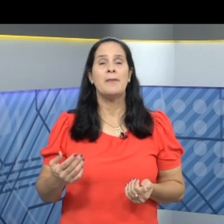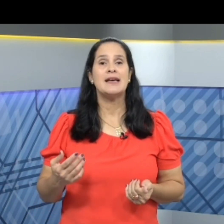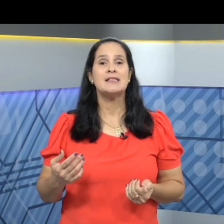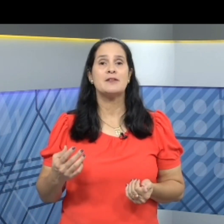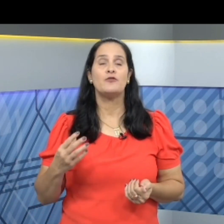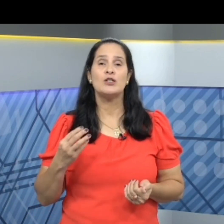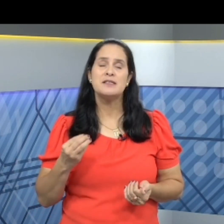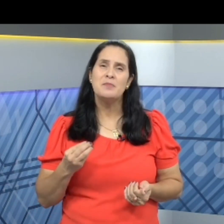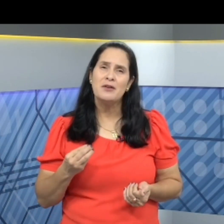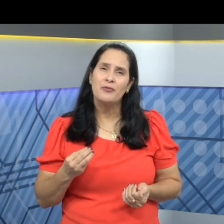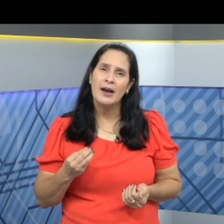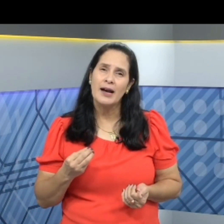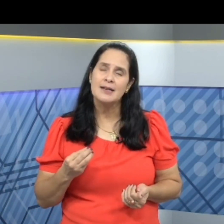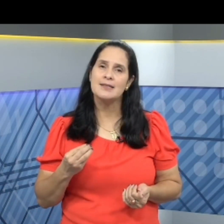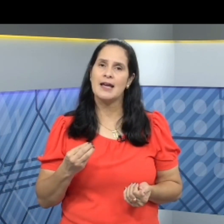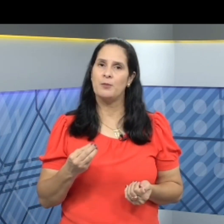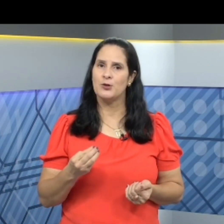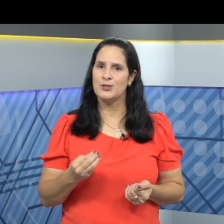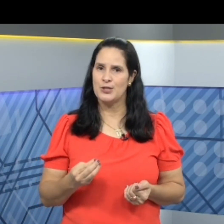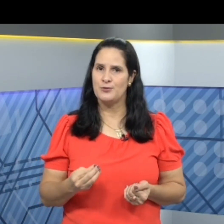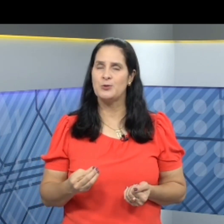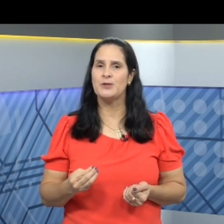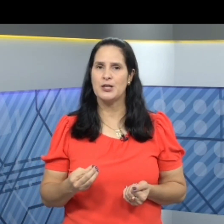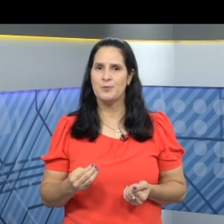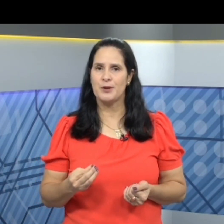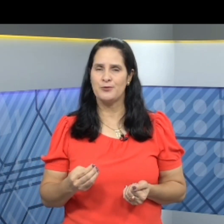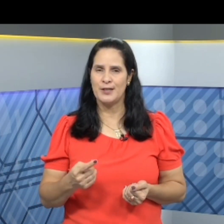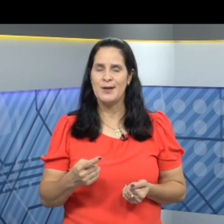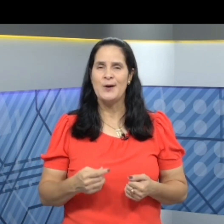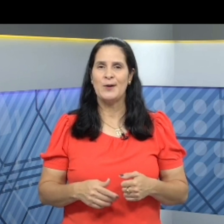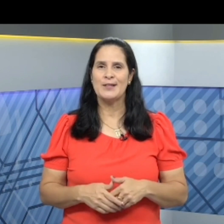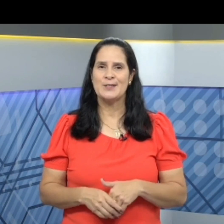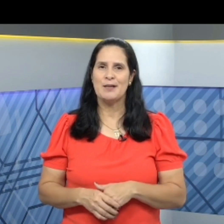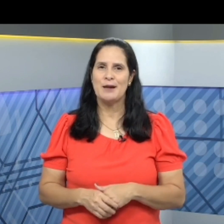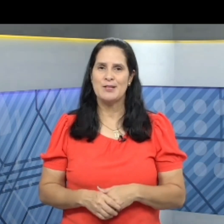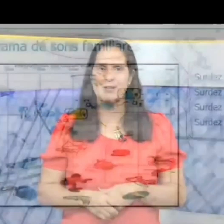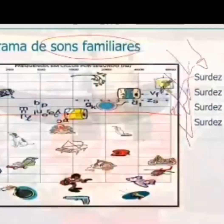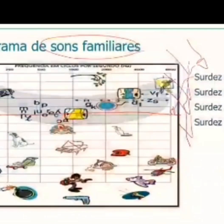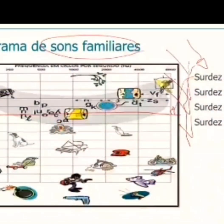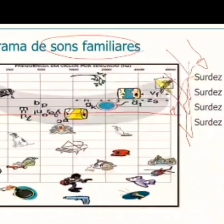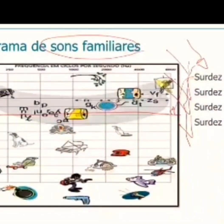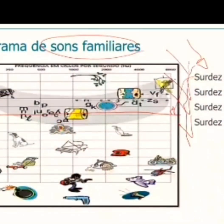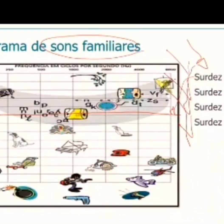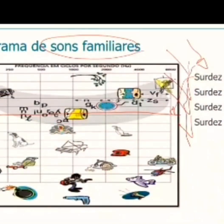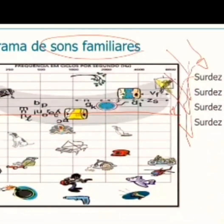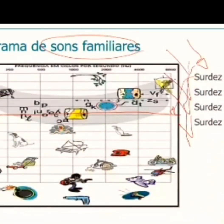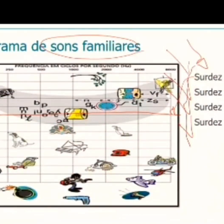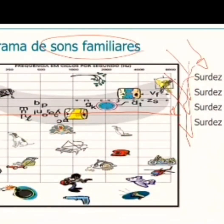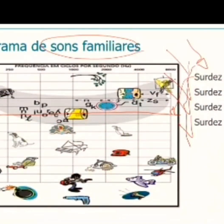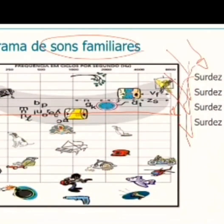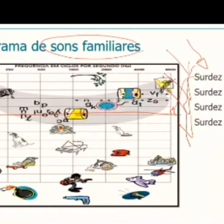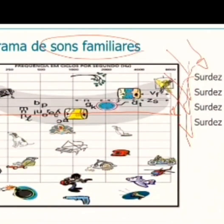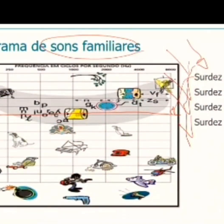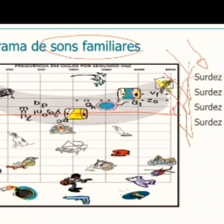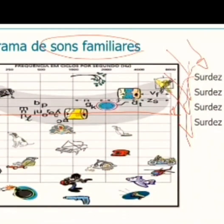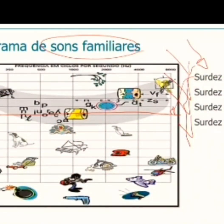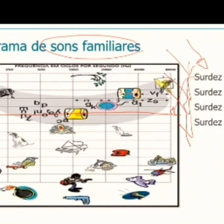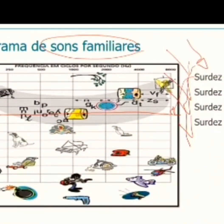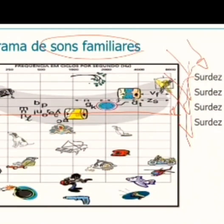mas vozes bem fracas, ela pode ter dificuldade para ouvir. Olha só na imagem outras informações. O barulho do vento,